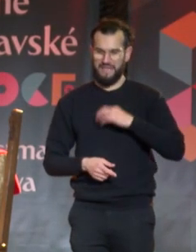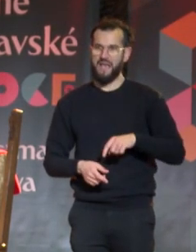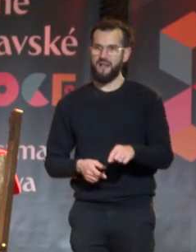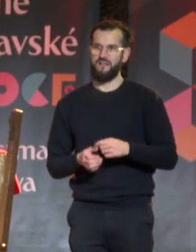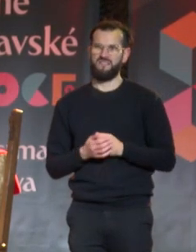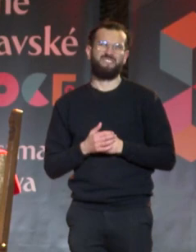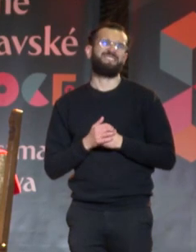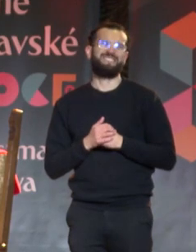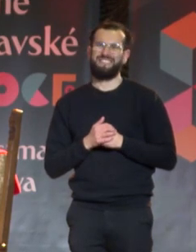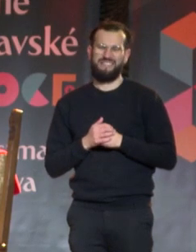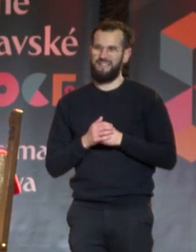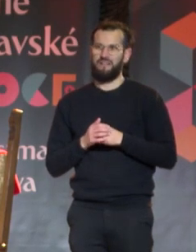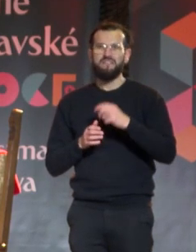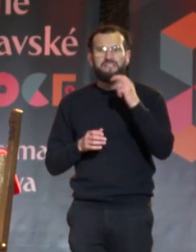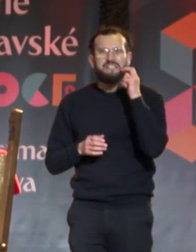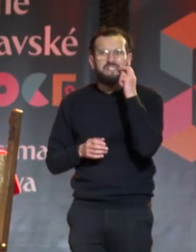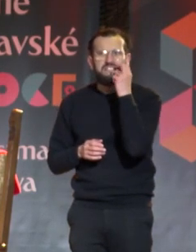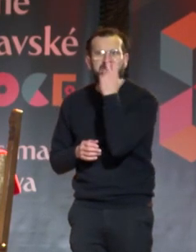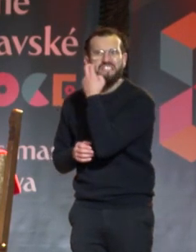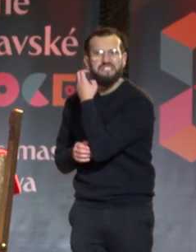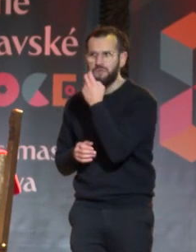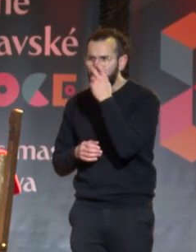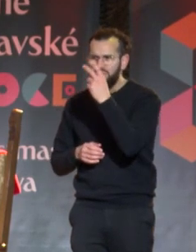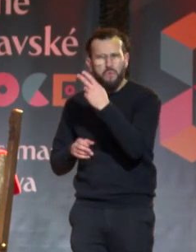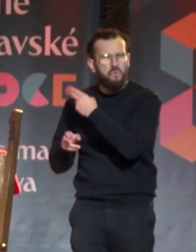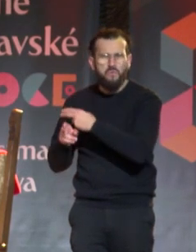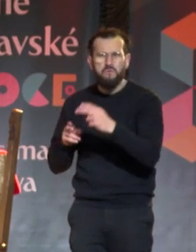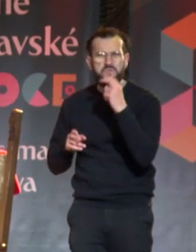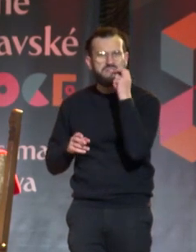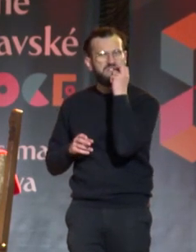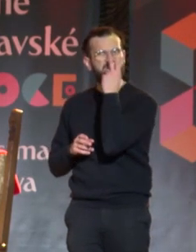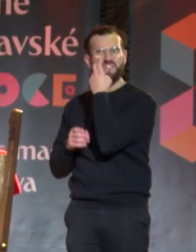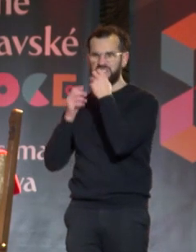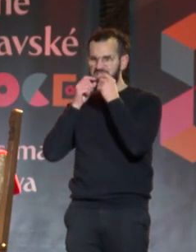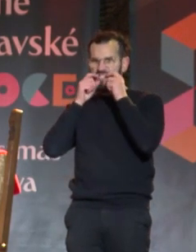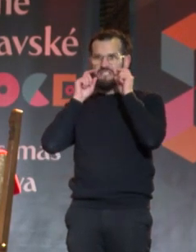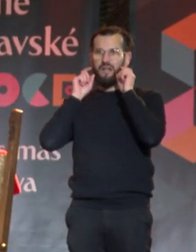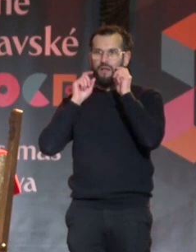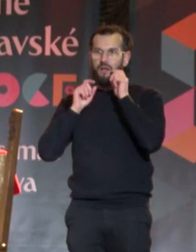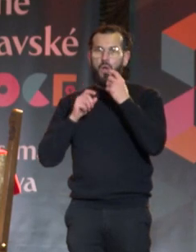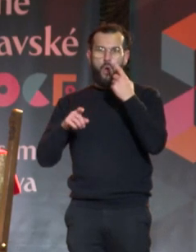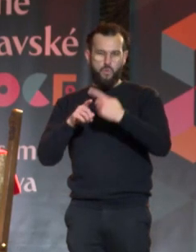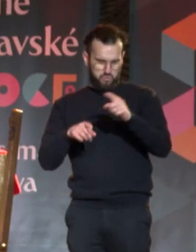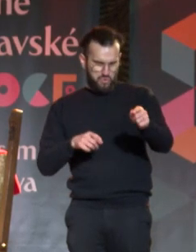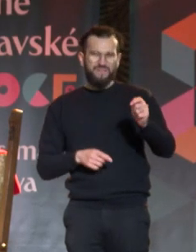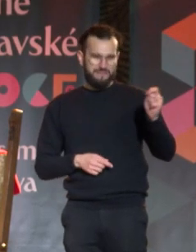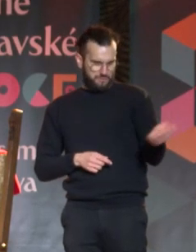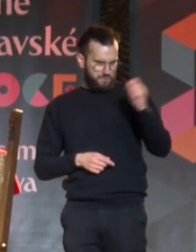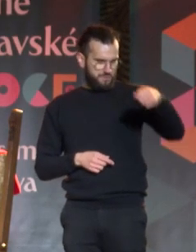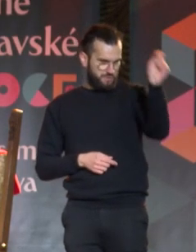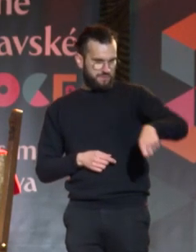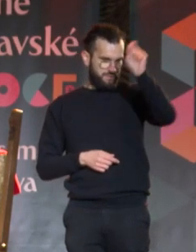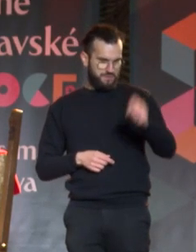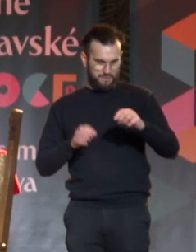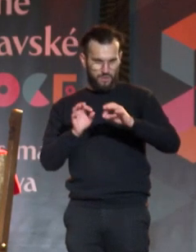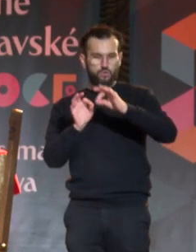Zazubí sa tak, že jej vidno nielen predné, ale aj zadné zuby. A roztočí svoju super dlhú ružovú stuhu na